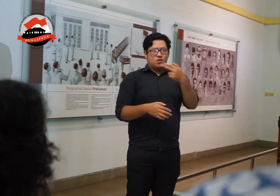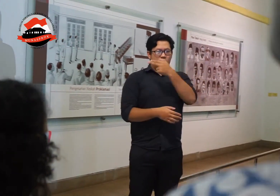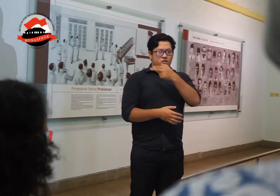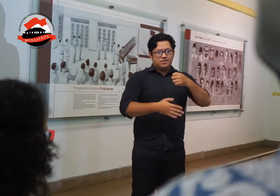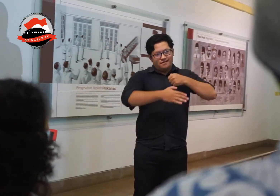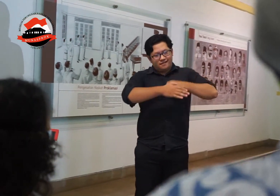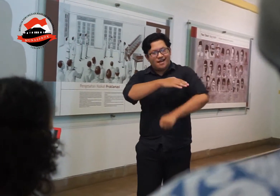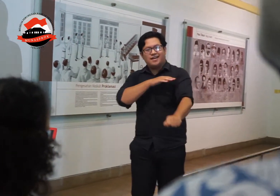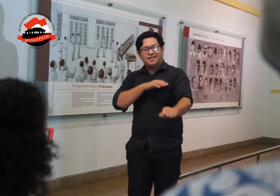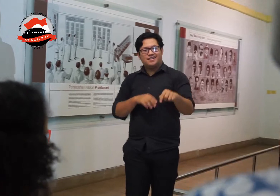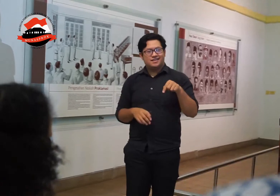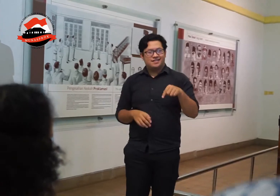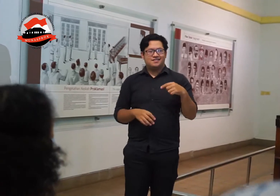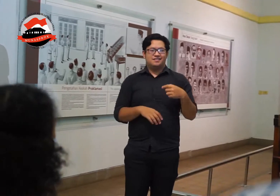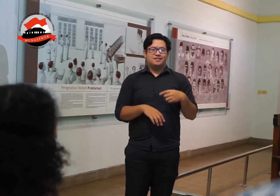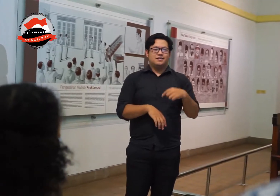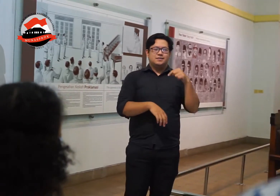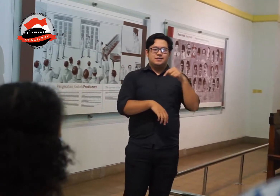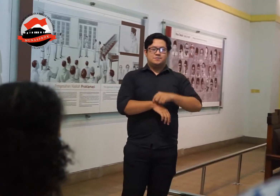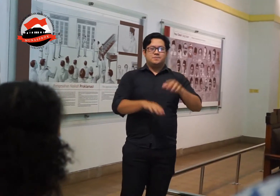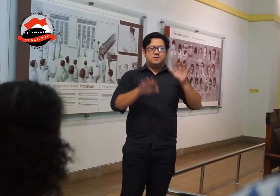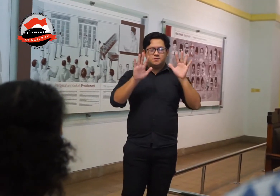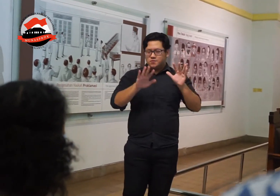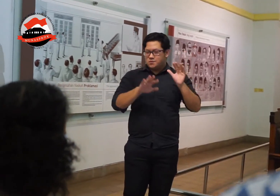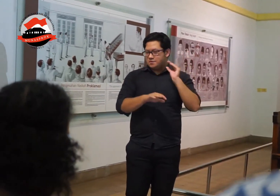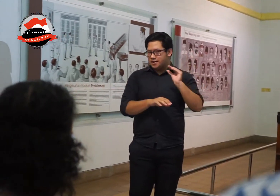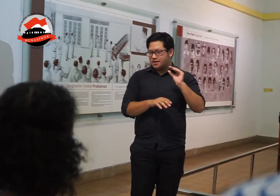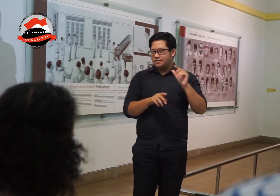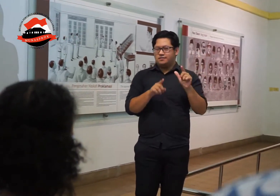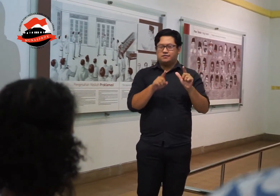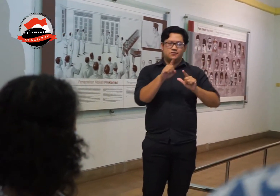Indonesia. Tepat pukul 10 pagi